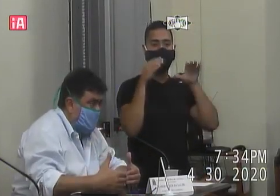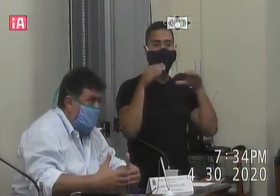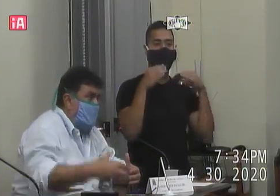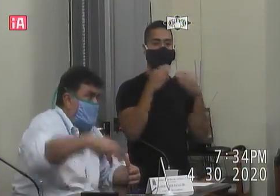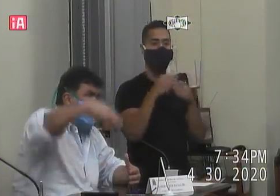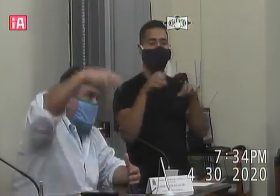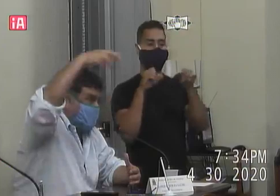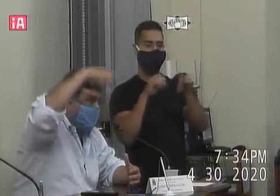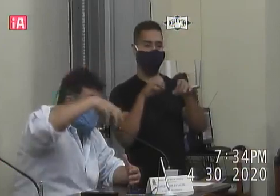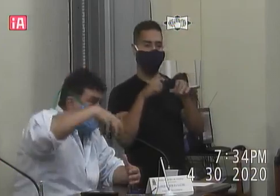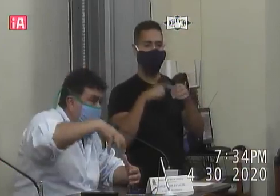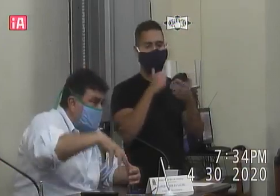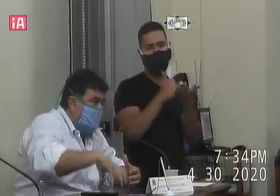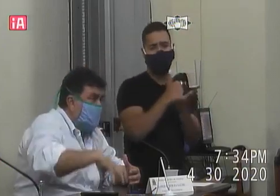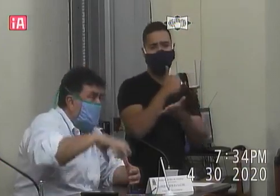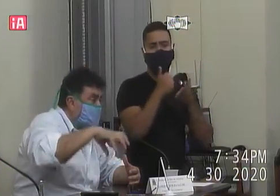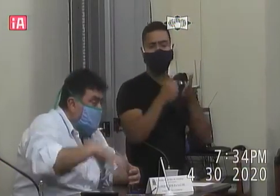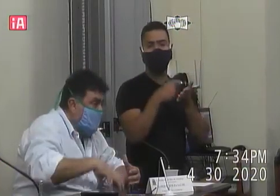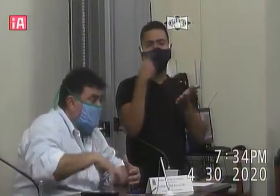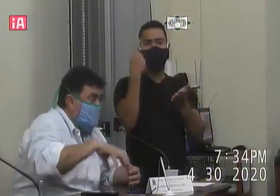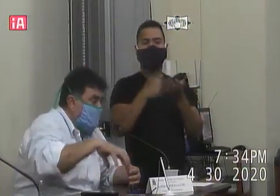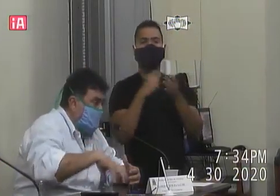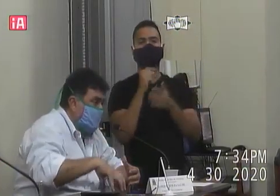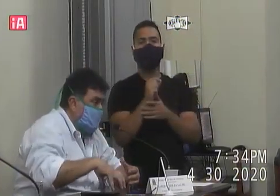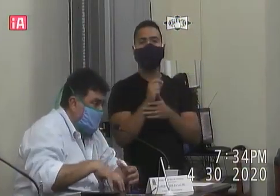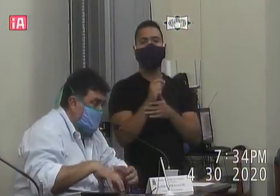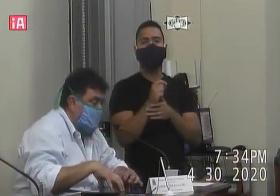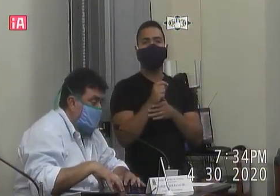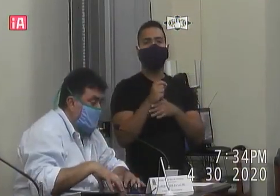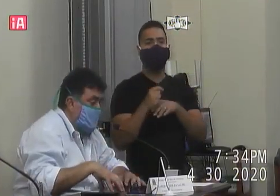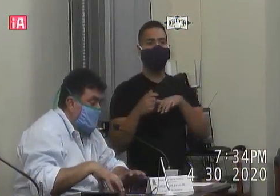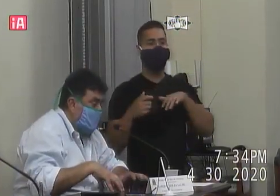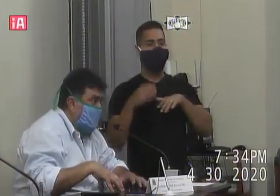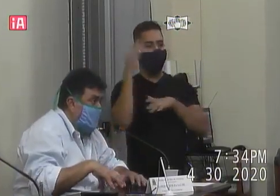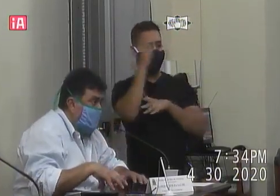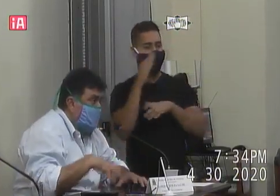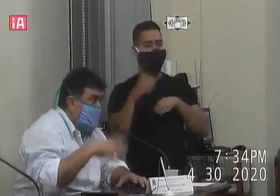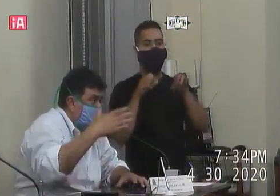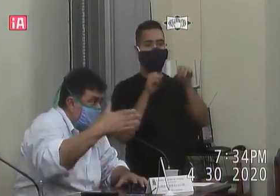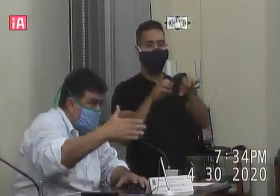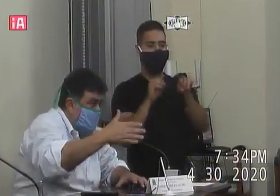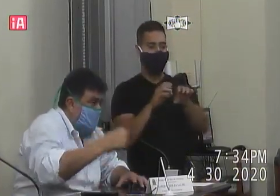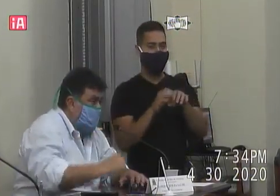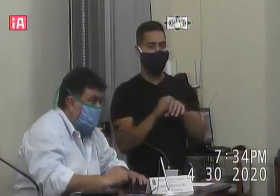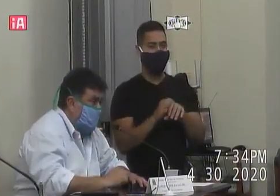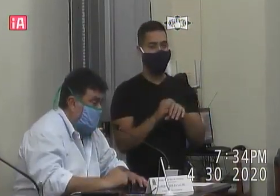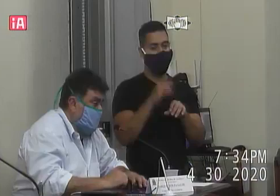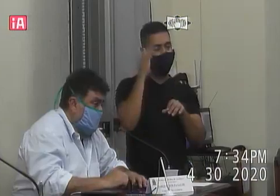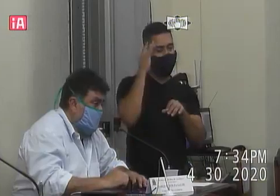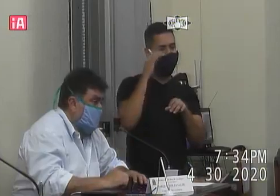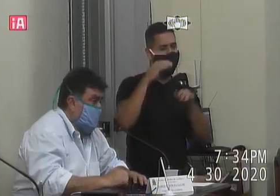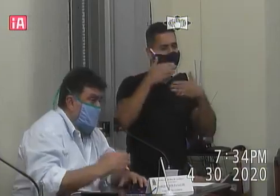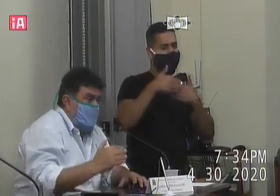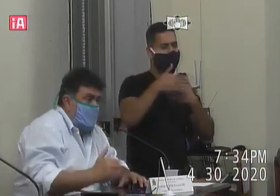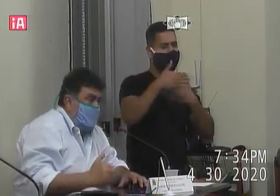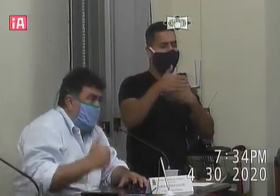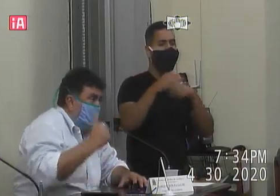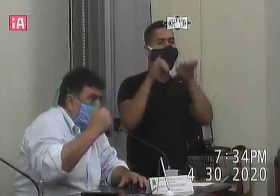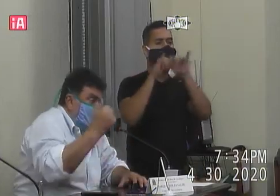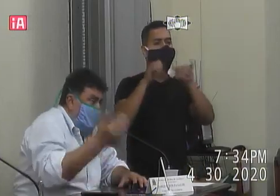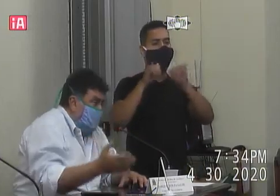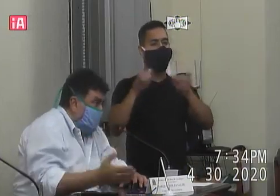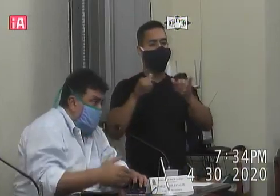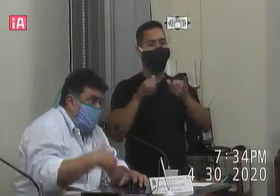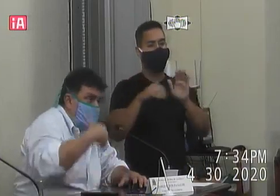de Educação, baseada na decisão do Conselho Nacional de Educação. Tá? Então, isso deve ser anunciado nos próximos dias, né?